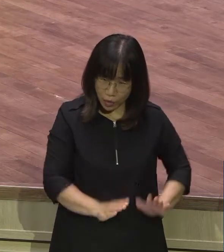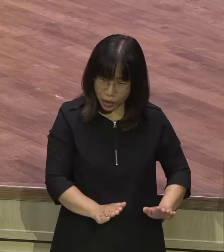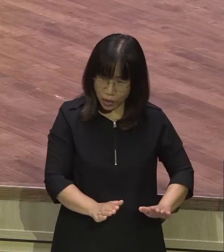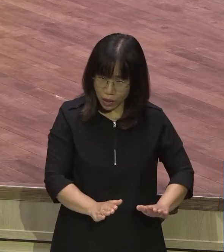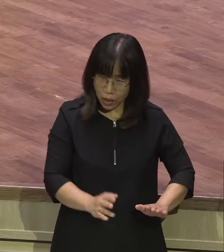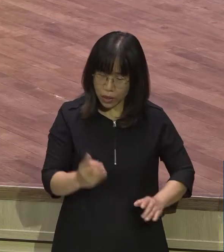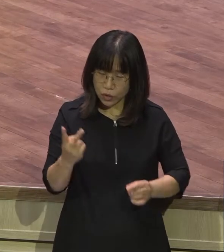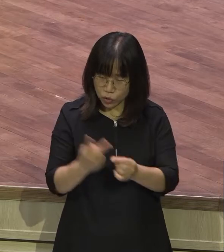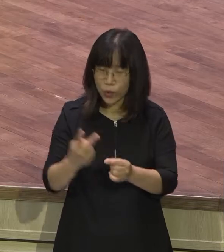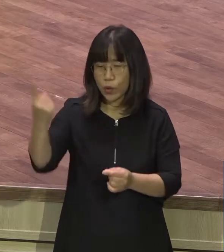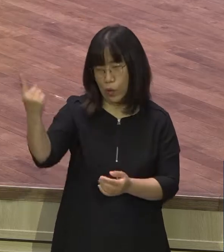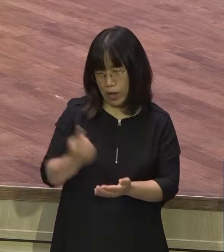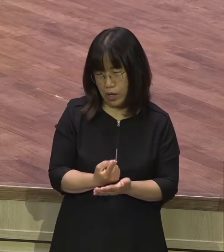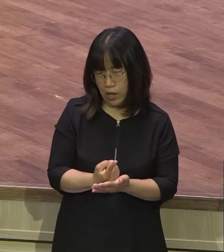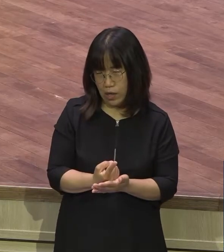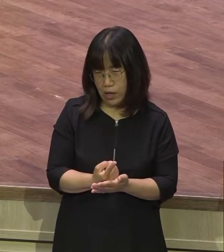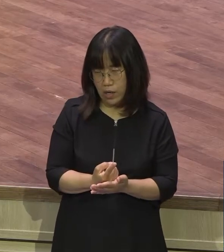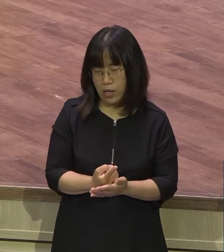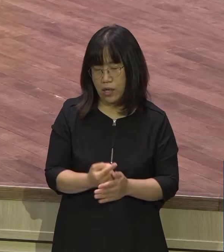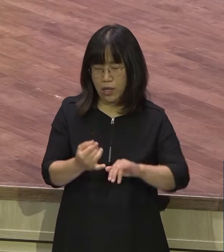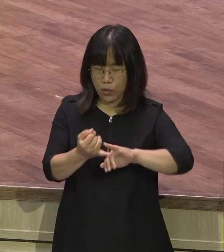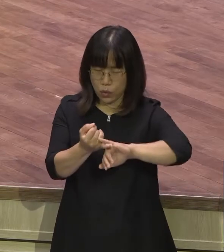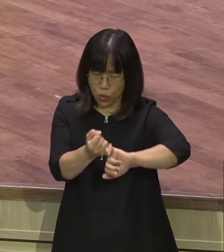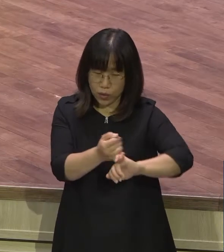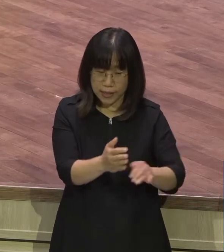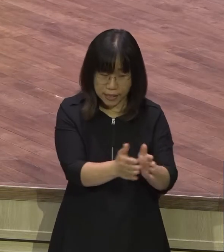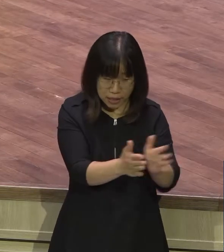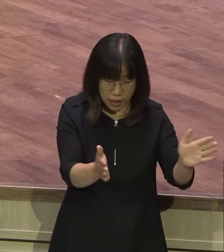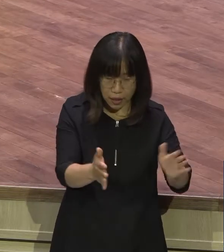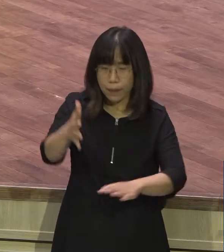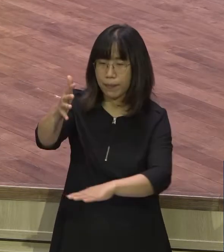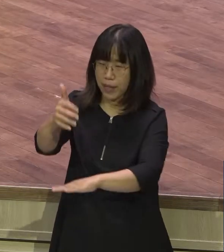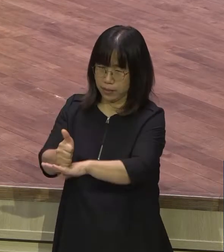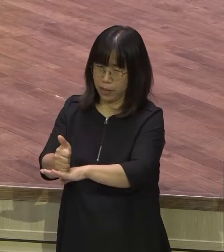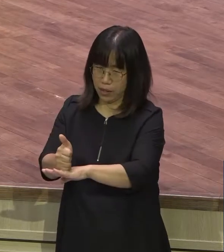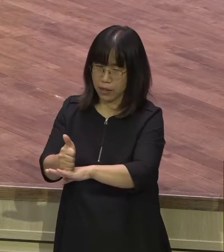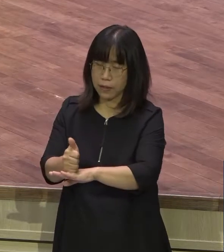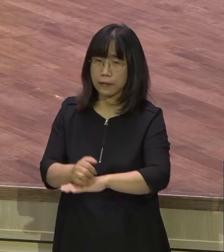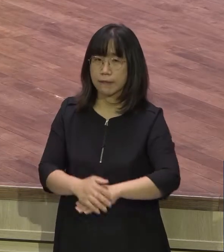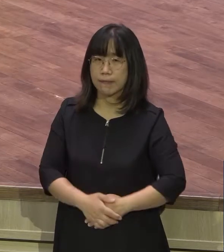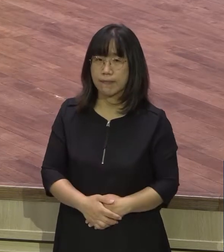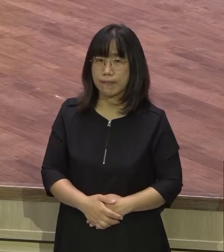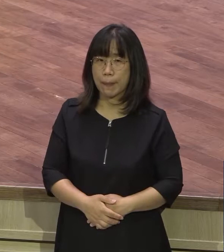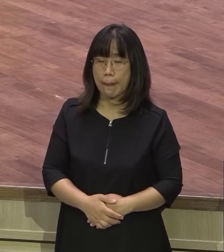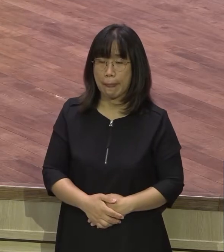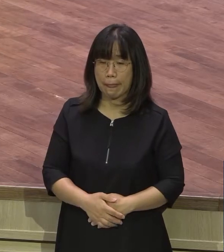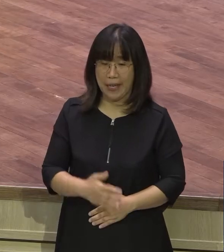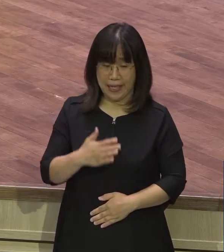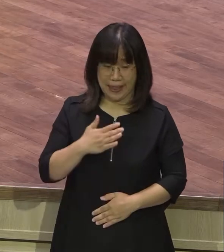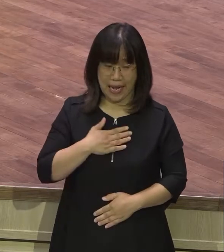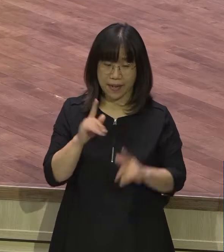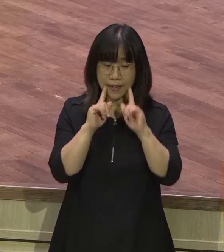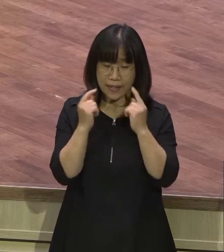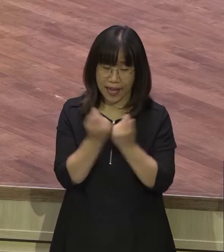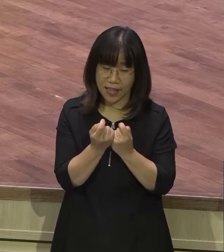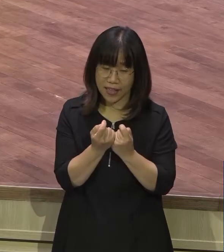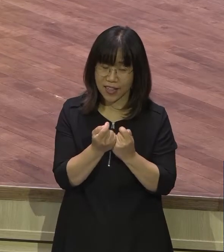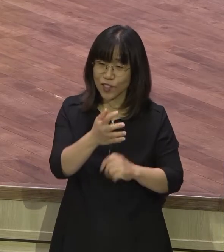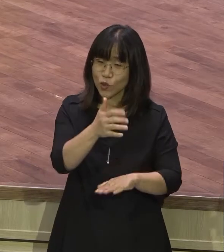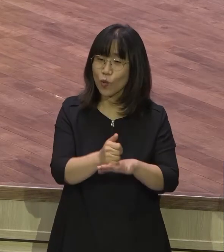끝을 냅니다. 알파 오메가의 시작과 끝이라. 끝을 내는데 개인적인 종말이 있죠. 개인적으로